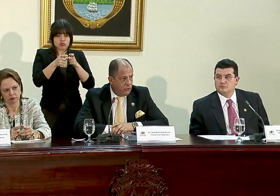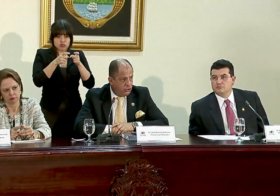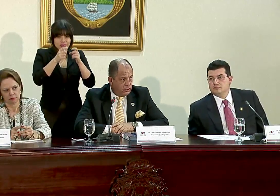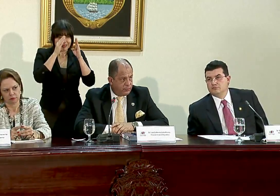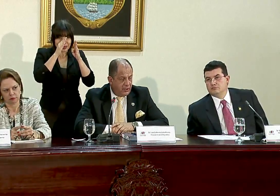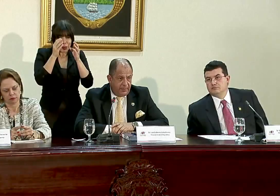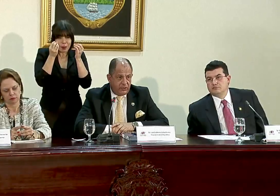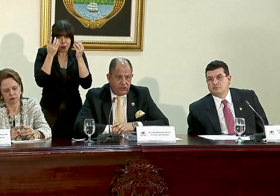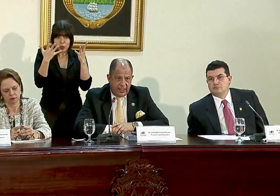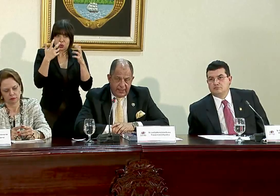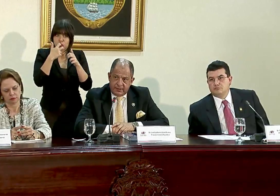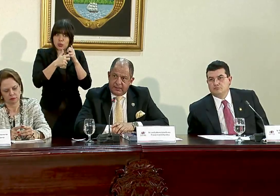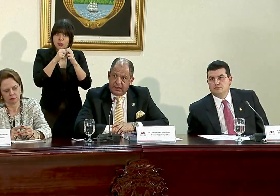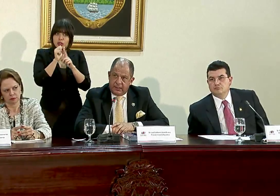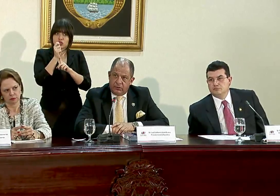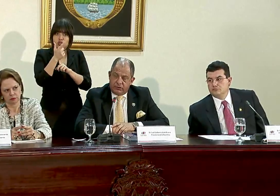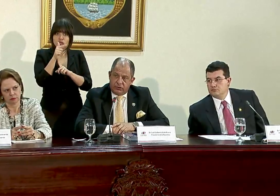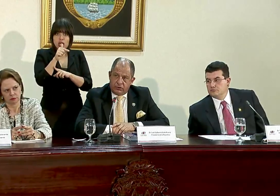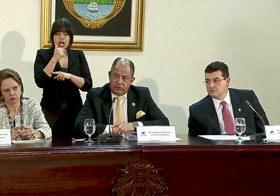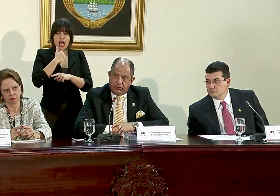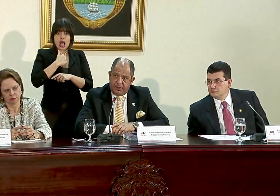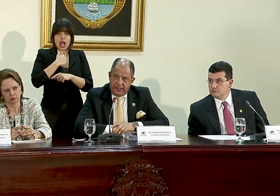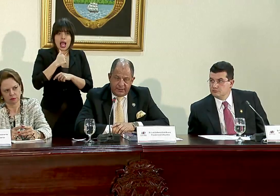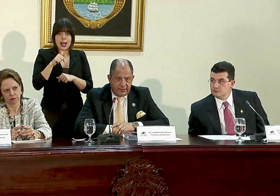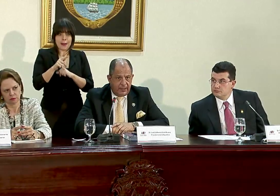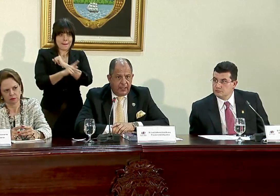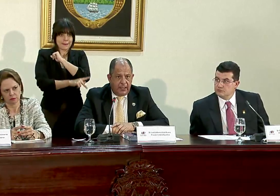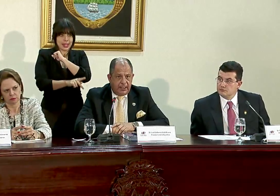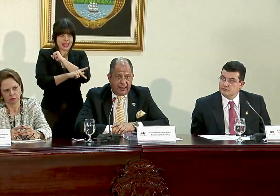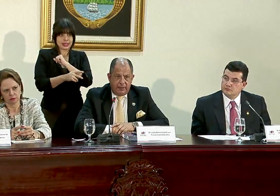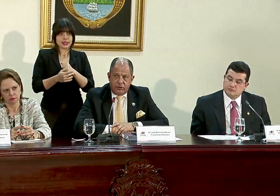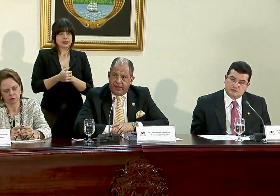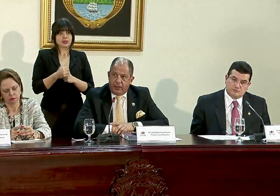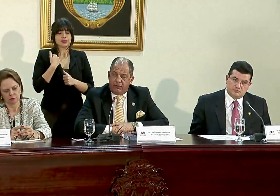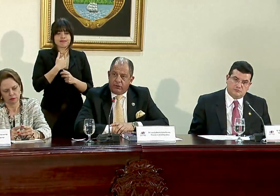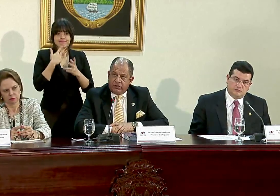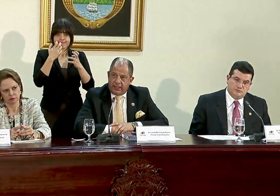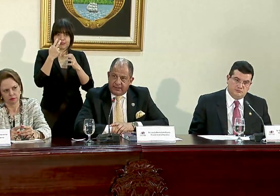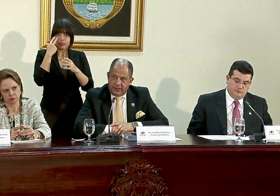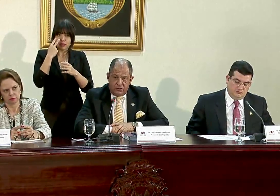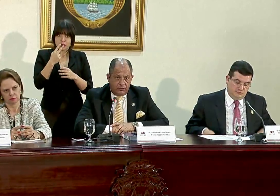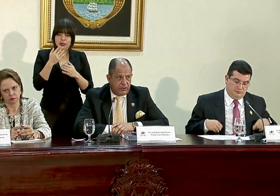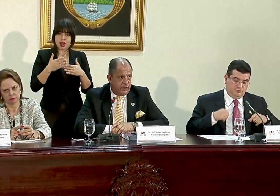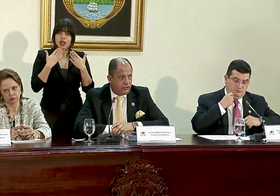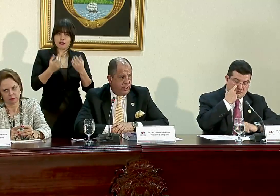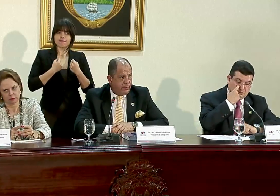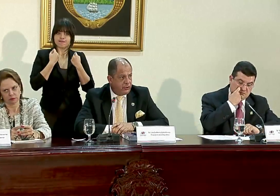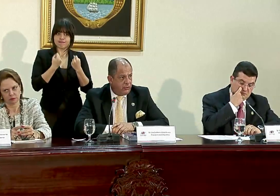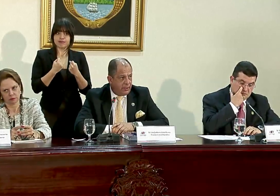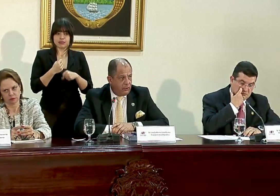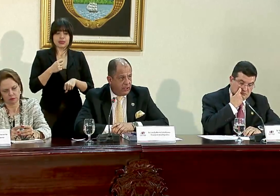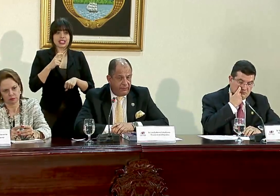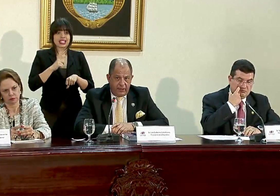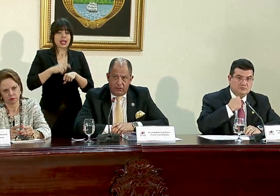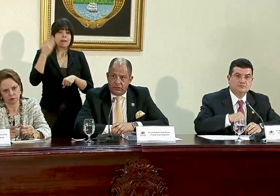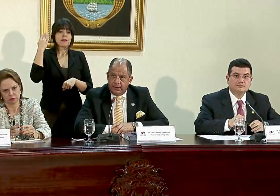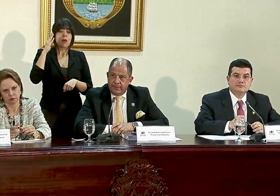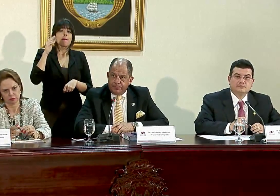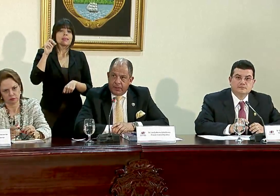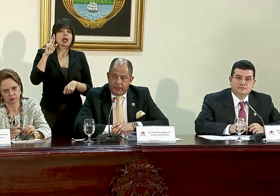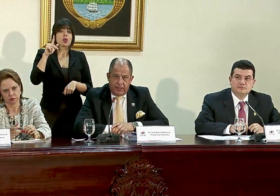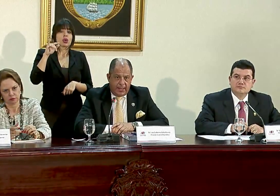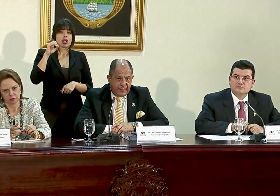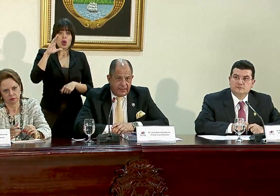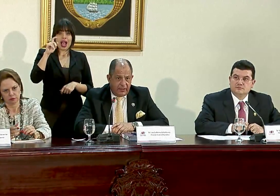atiendan muchos de los problemas sociales que tienen nuestro país y que queremos verlo fortalecido desde los tiempos de don Braulio Carrillo